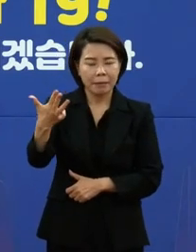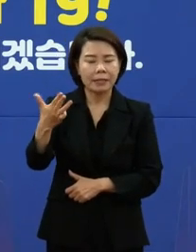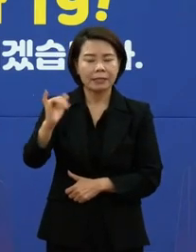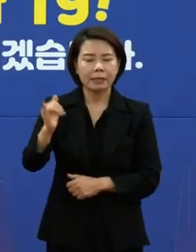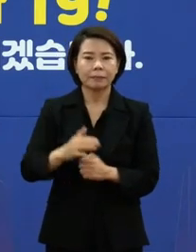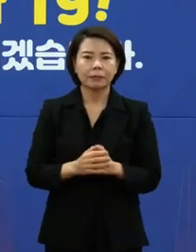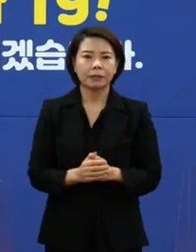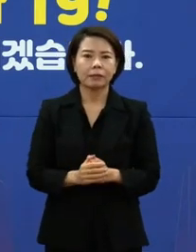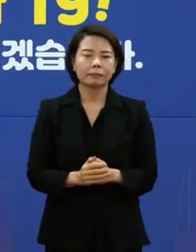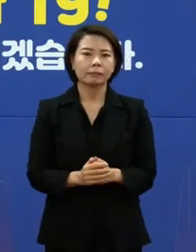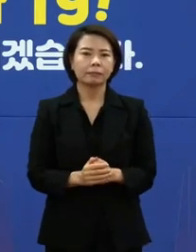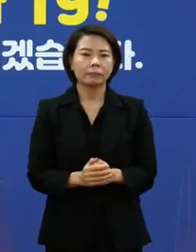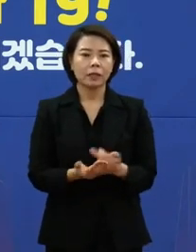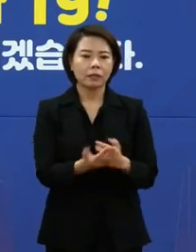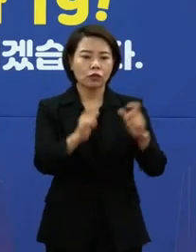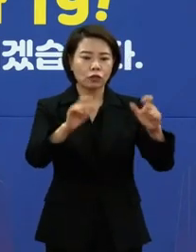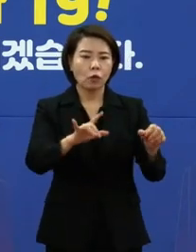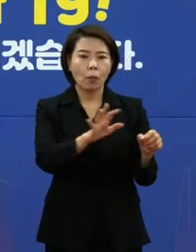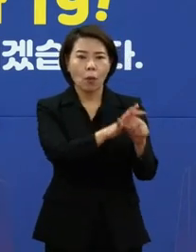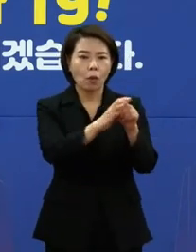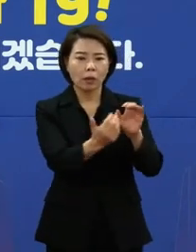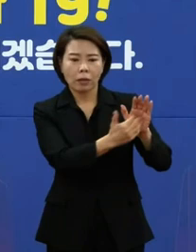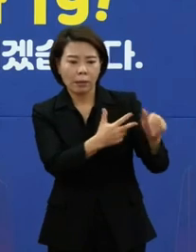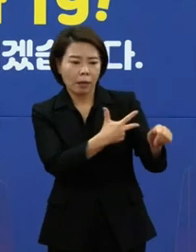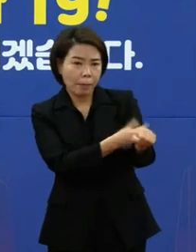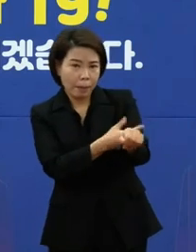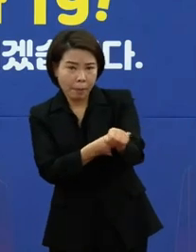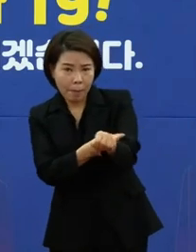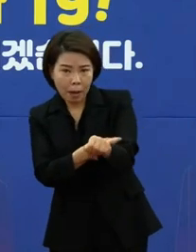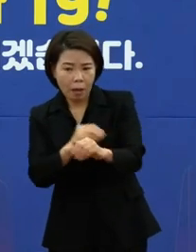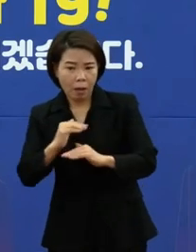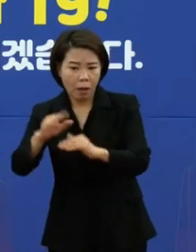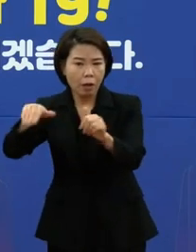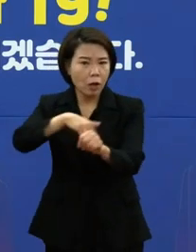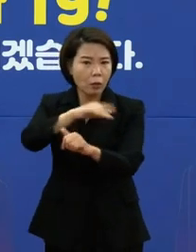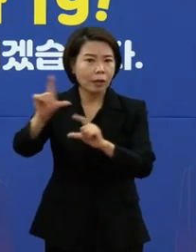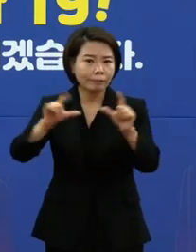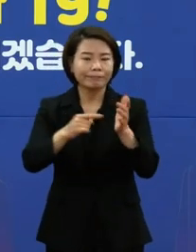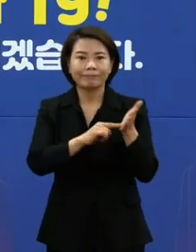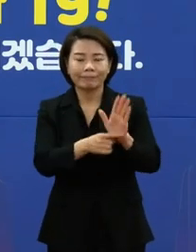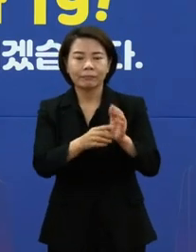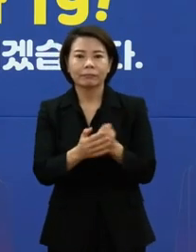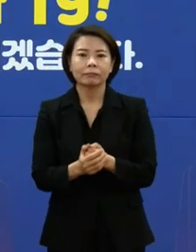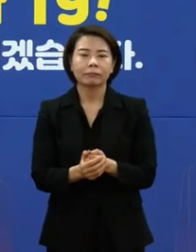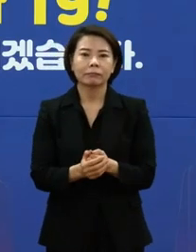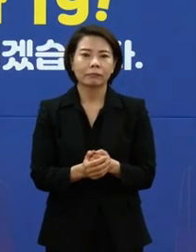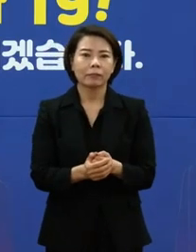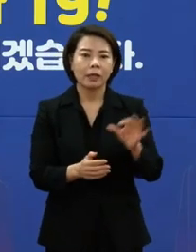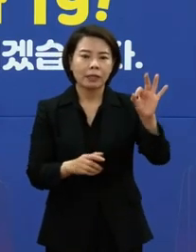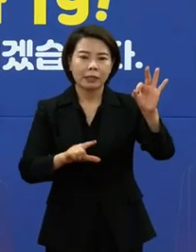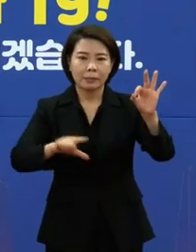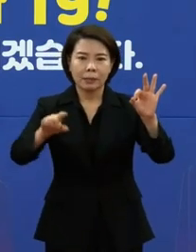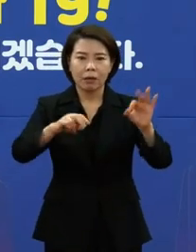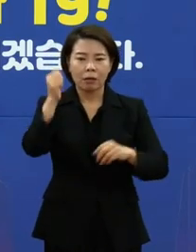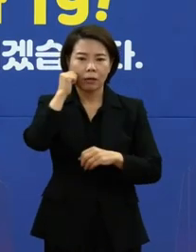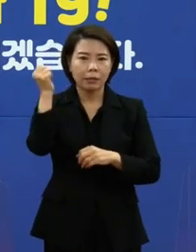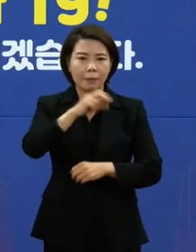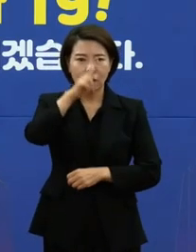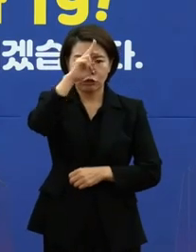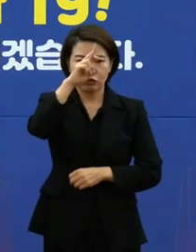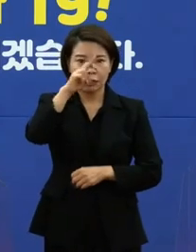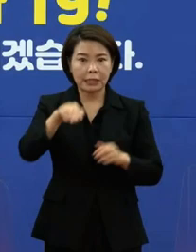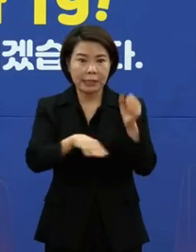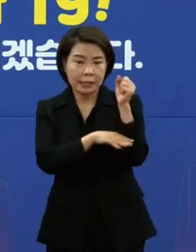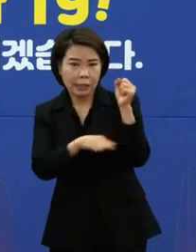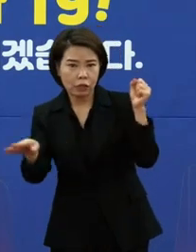1,338명입니다. 제주 지역 코로나19 예방접종 진행 현황입니다. 10일 0시 기준 제주에서는